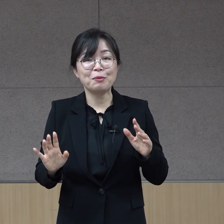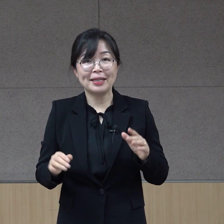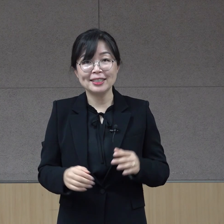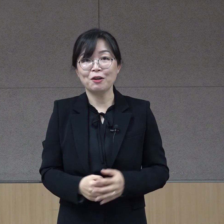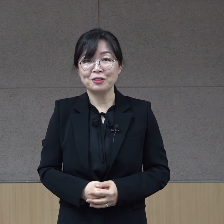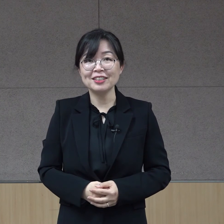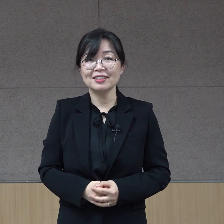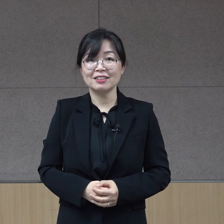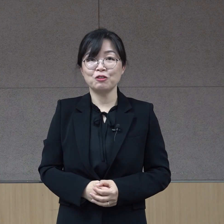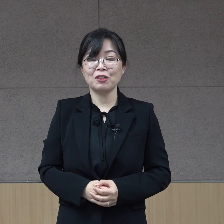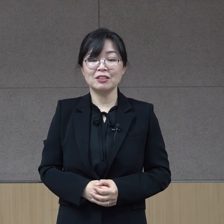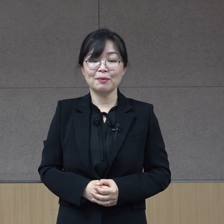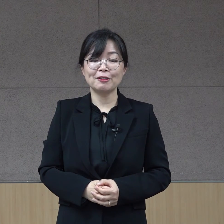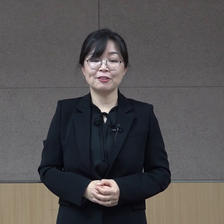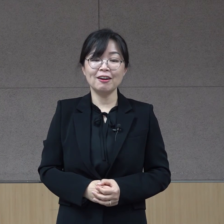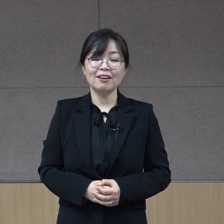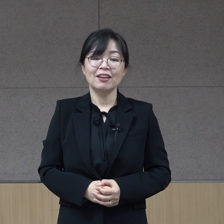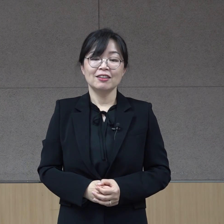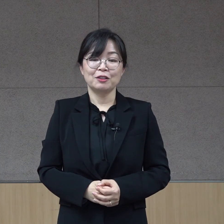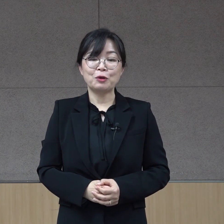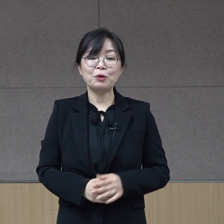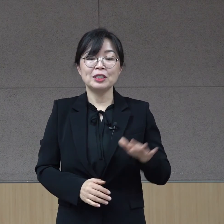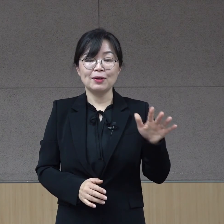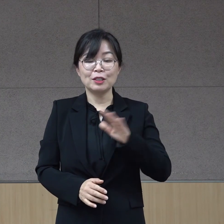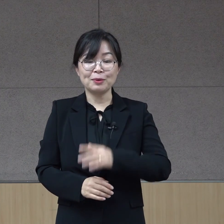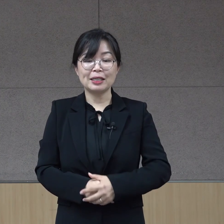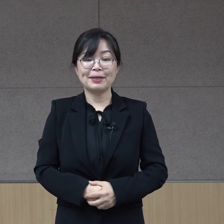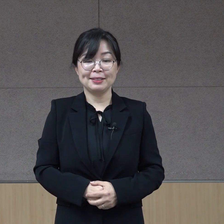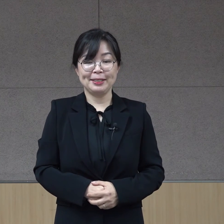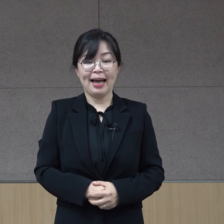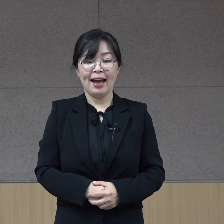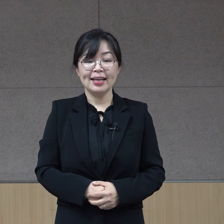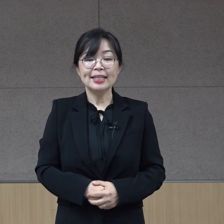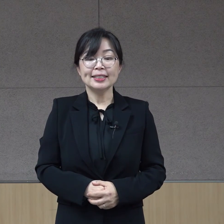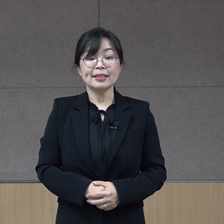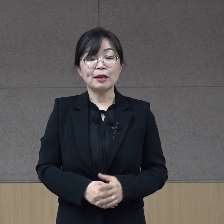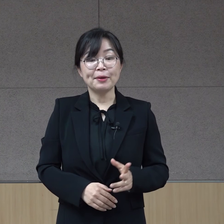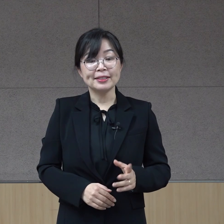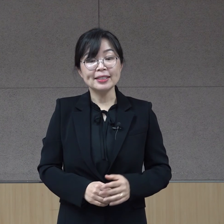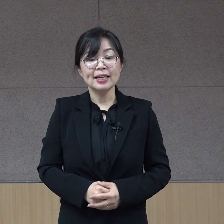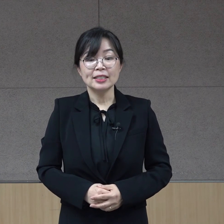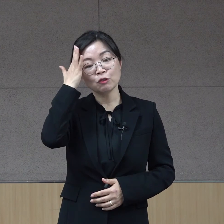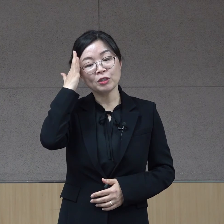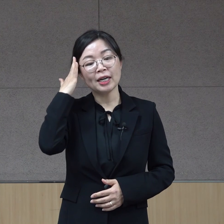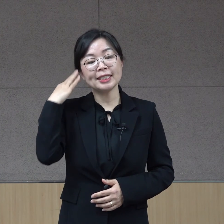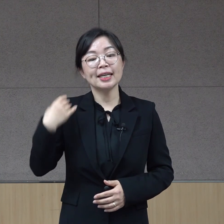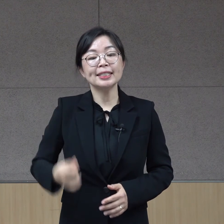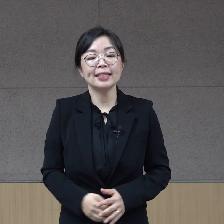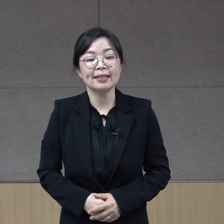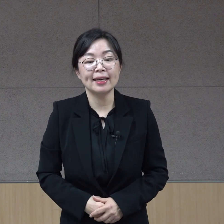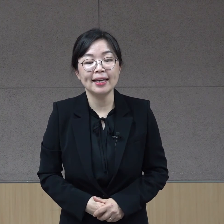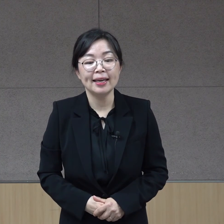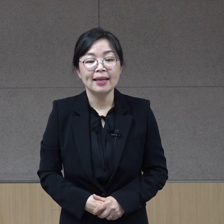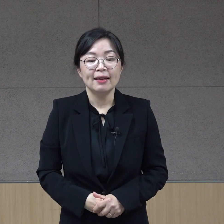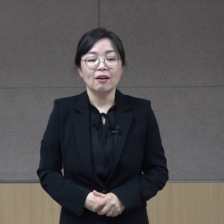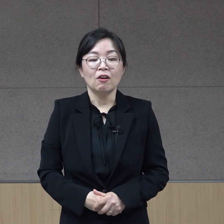많이 나오는 그런 수화를 써봤고요. 그리고 지화를 좀 알아봤습니다. 자, 다음에는 우리가 지난 시간에